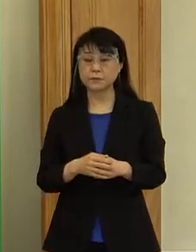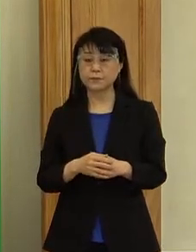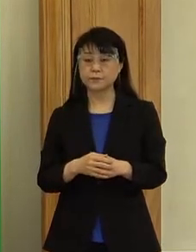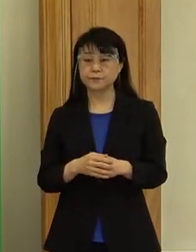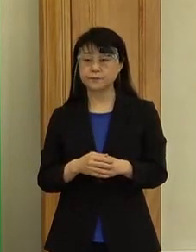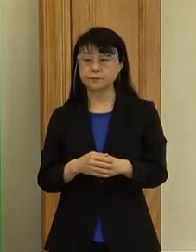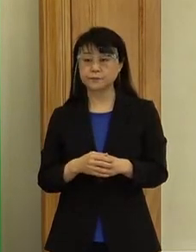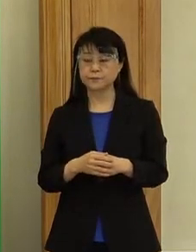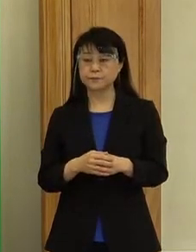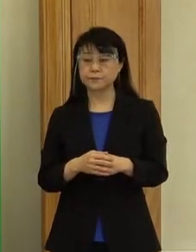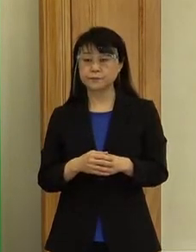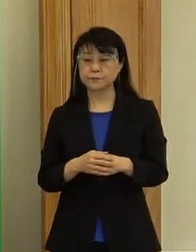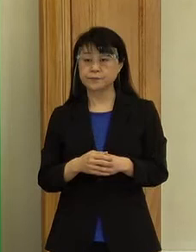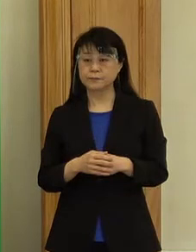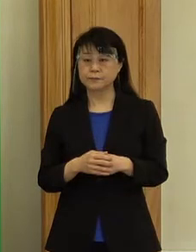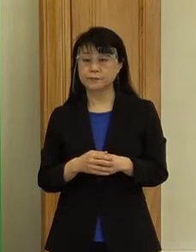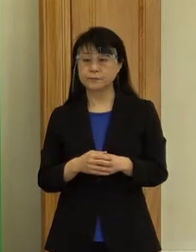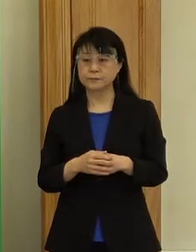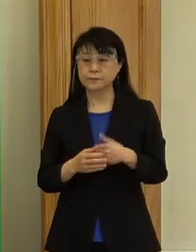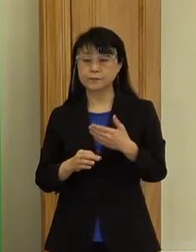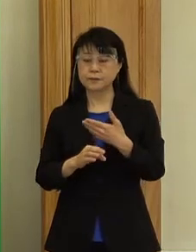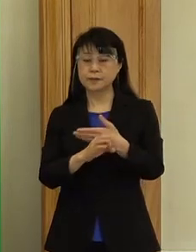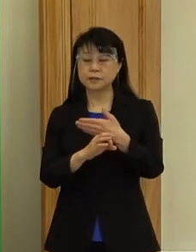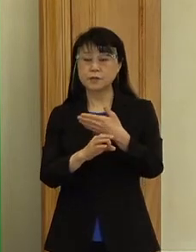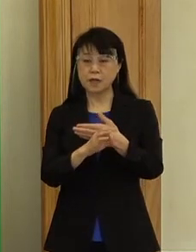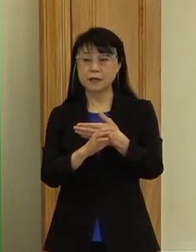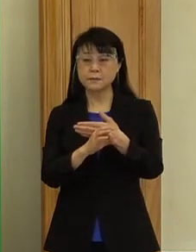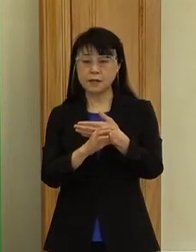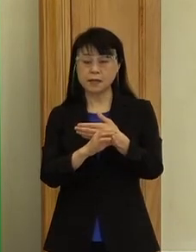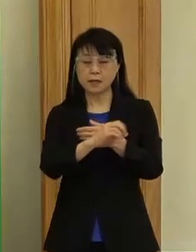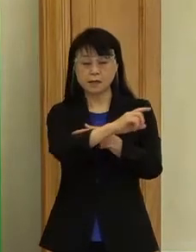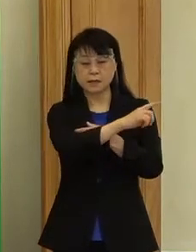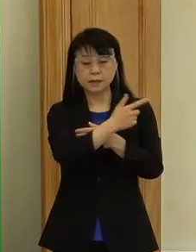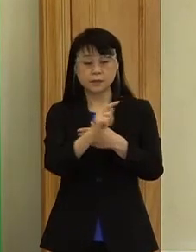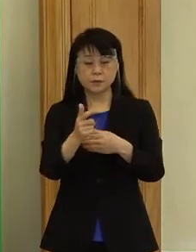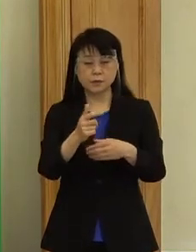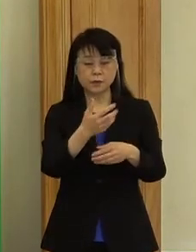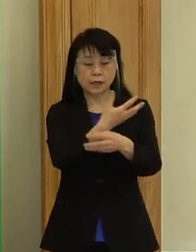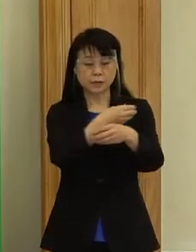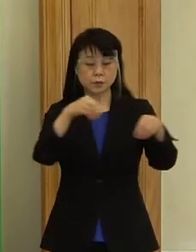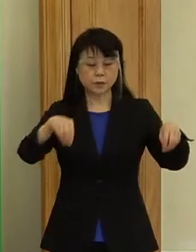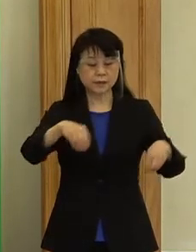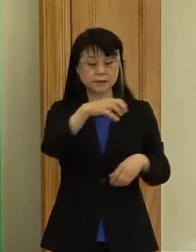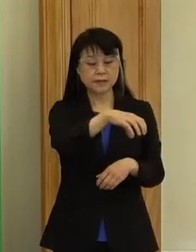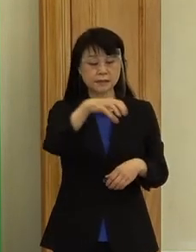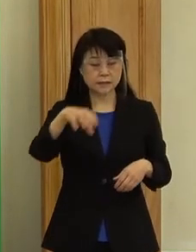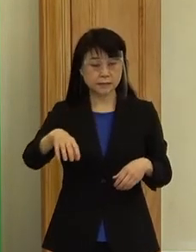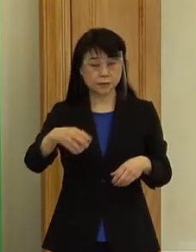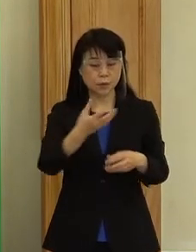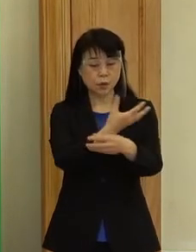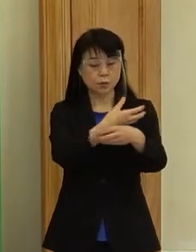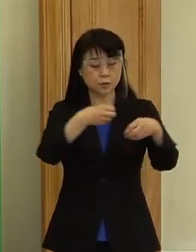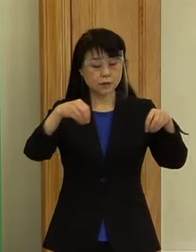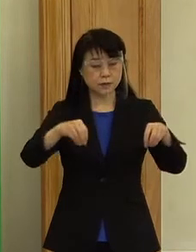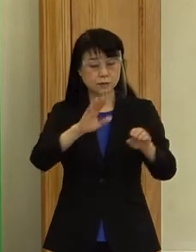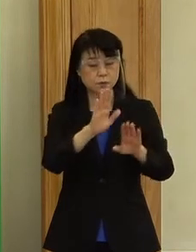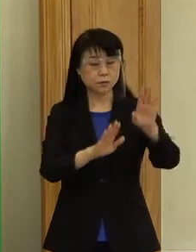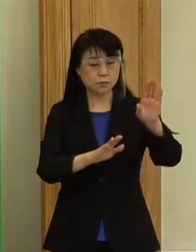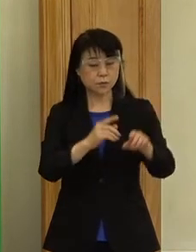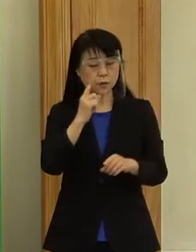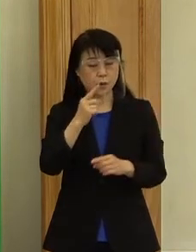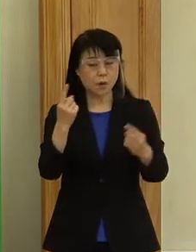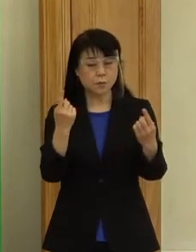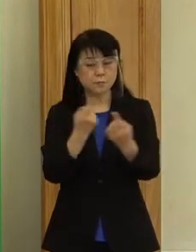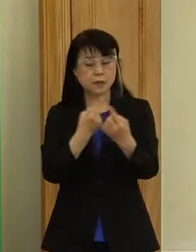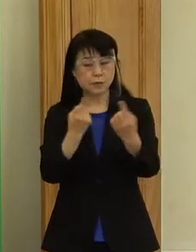ば、これから多分再編契約次第ではいろんな取引先 の取引を見直す、抜本的に見直すということもあり